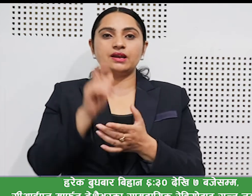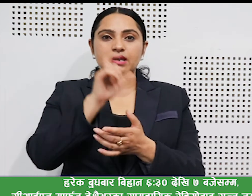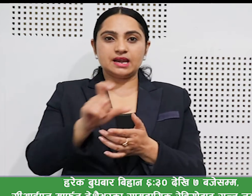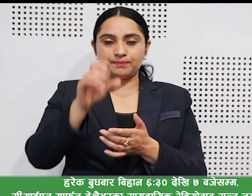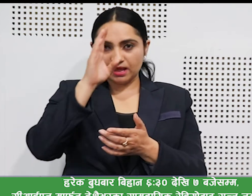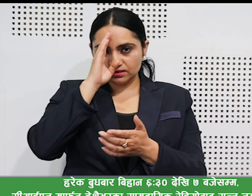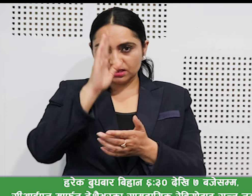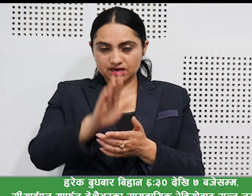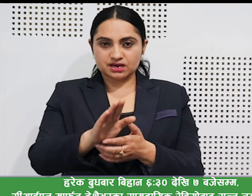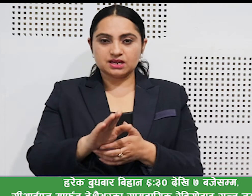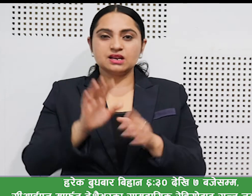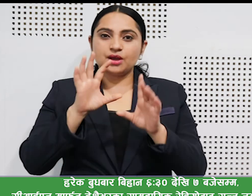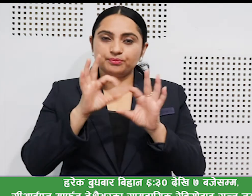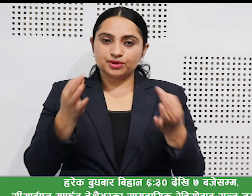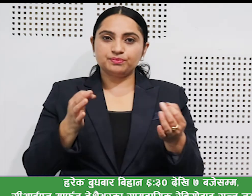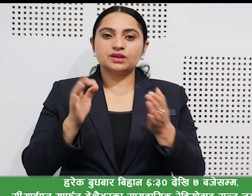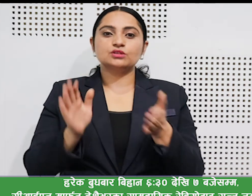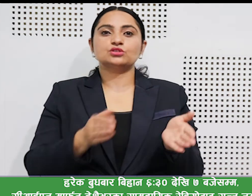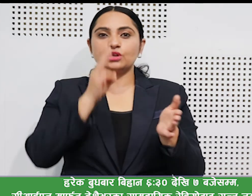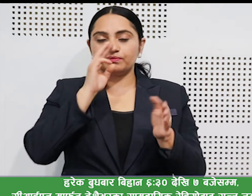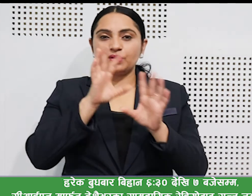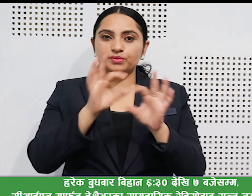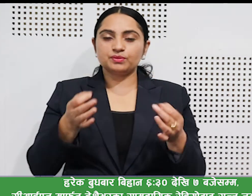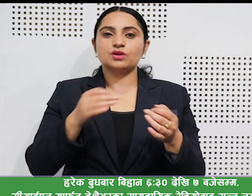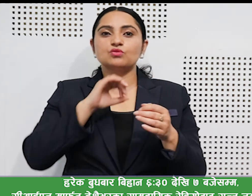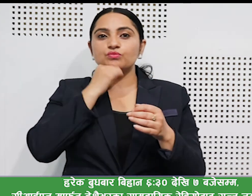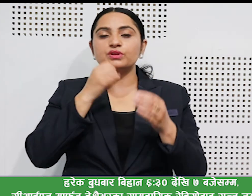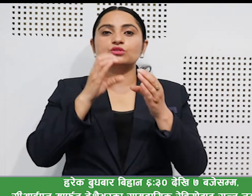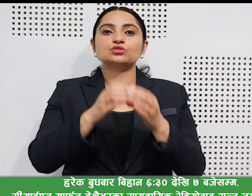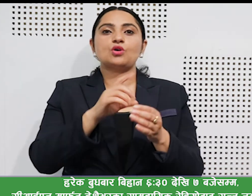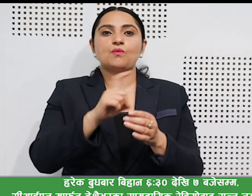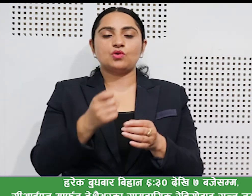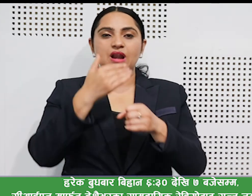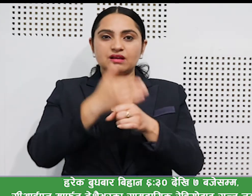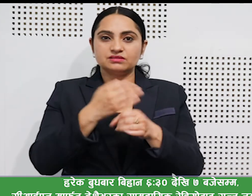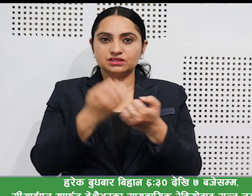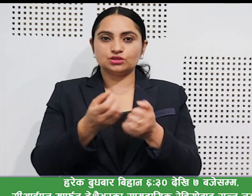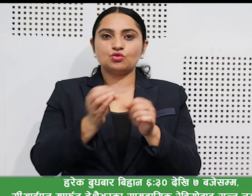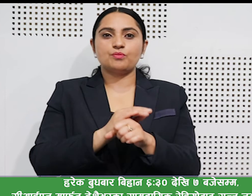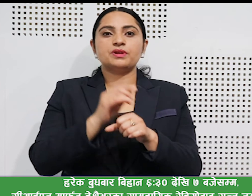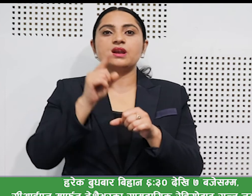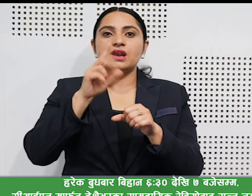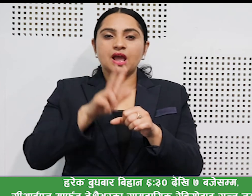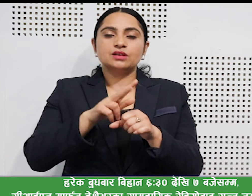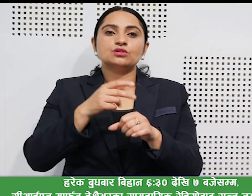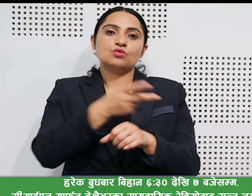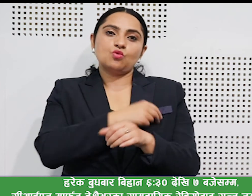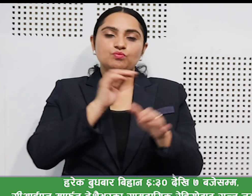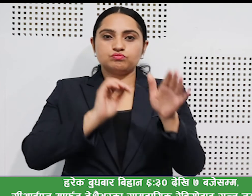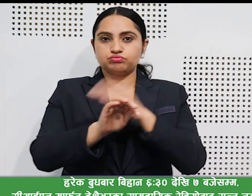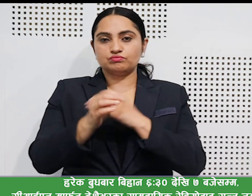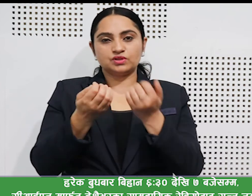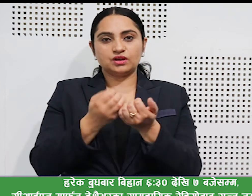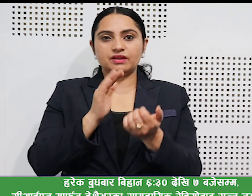सरकारले विभिन्न चरणमा विभिन्न उमेर समूहको लागि लक्षित गरेर कोभिड-19 विरुद्धको खोप अभियान सञ्चालन गर्यो। हामीले विगतमा योभन्दा